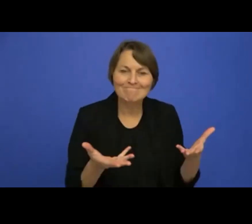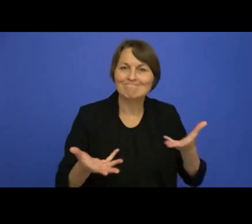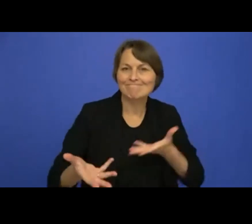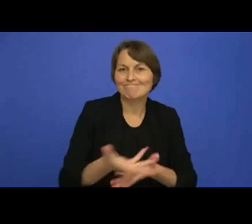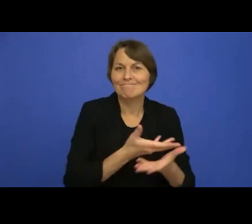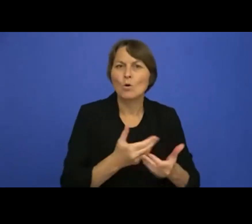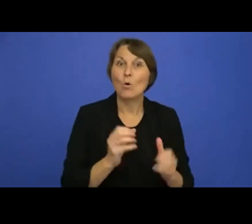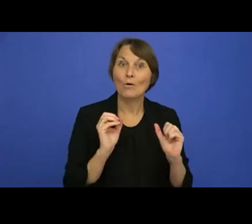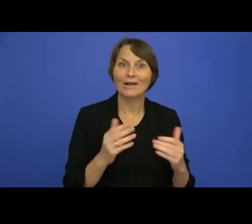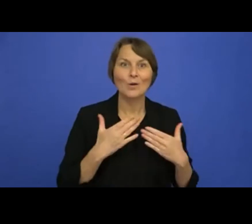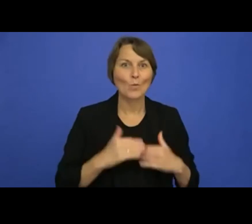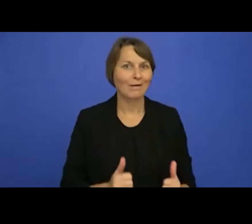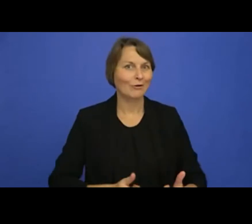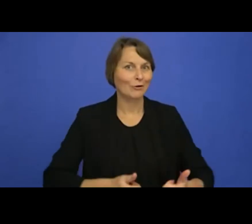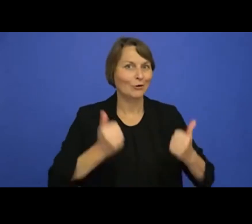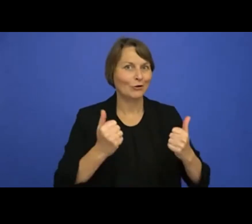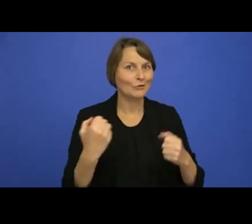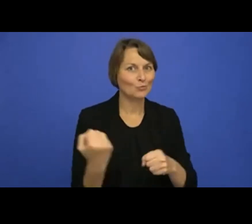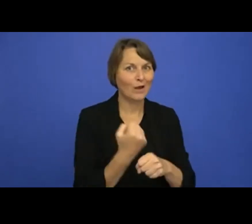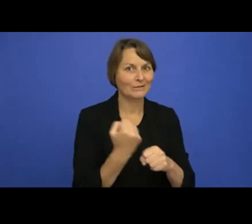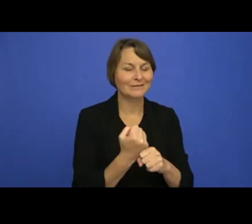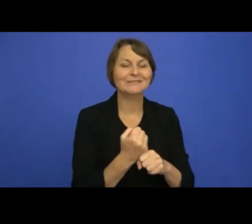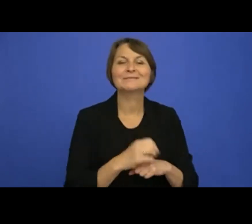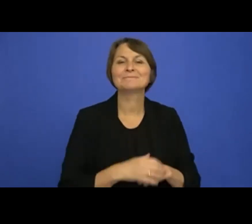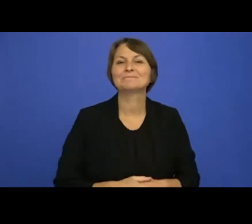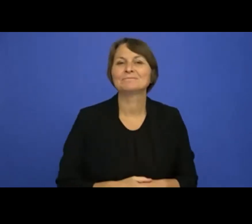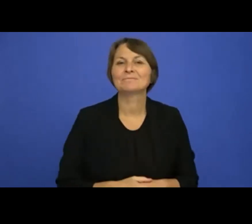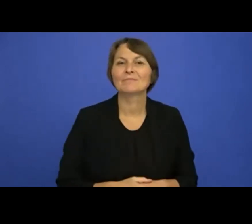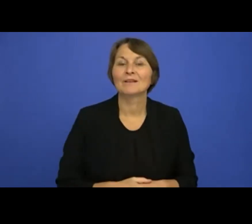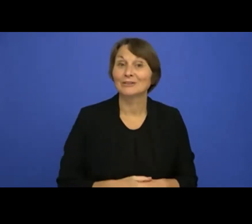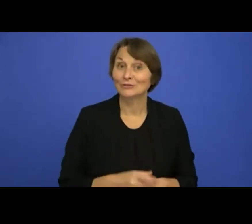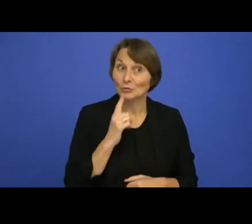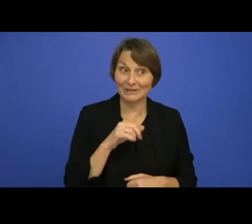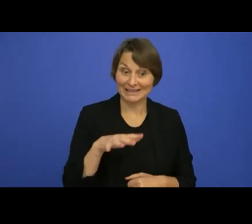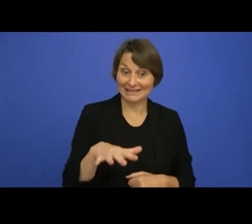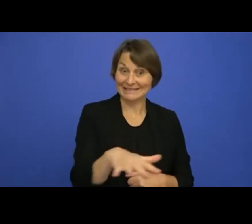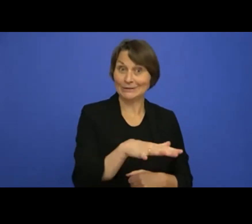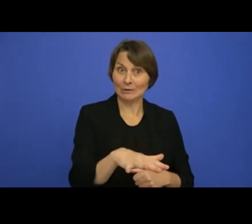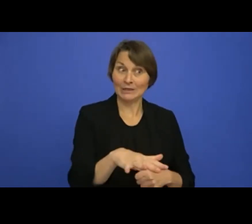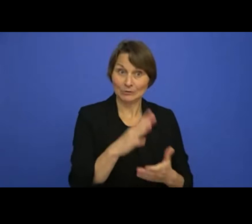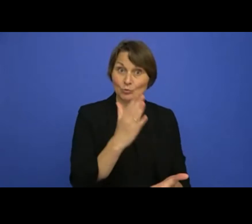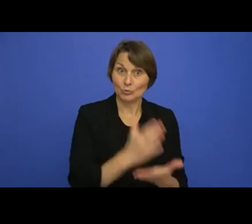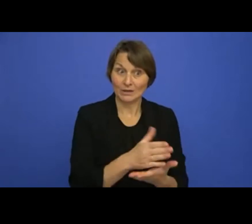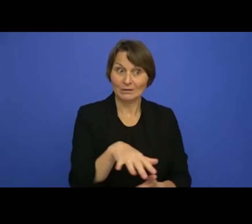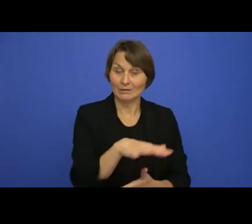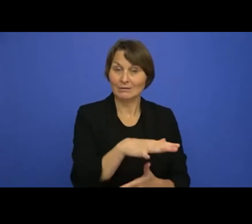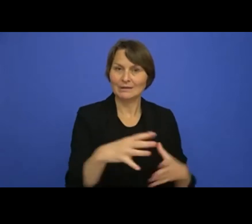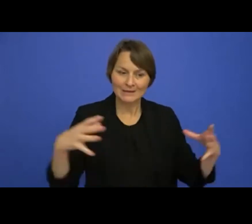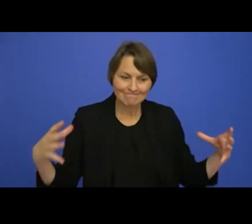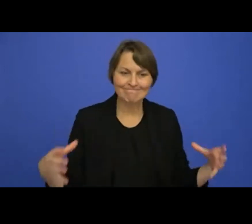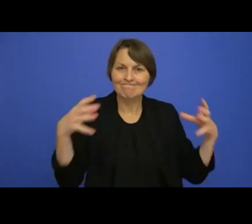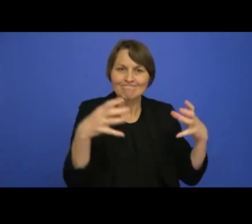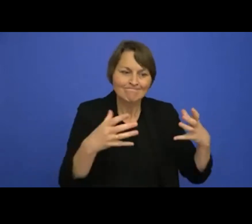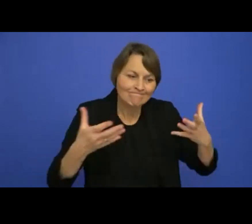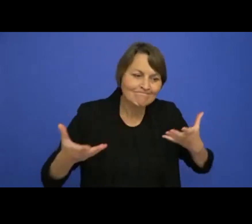ensuite, ensemble, participent au développement de ces pratiques. Et ça se fait dans un contexte réel. Ça, c'est très important.